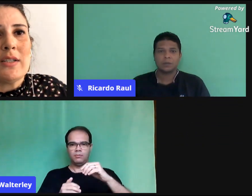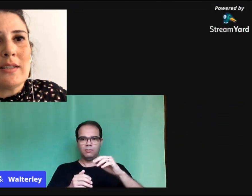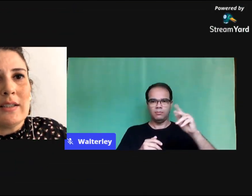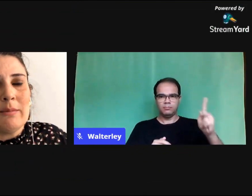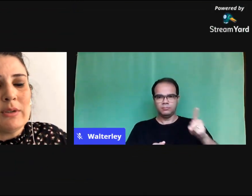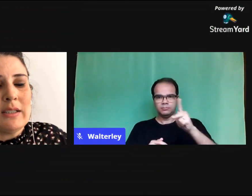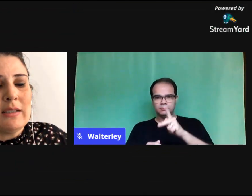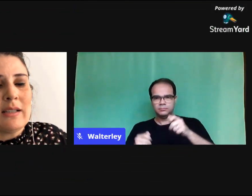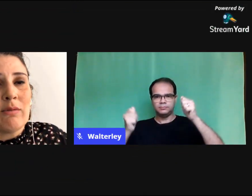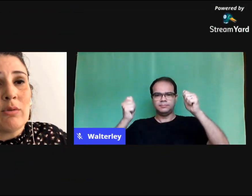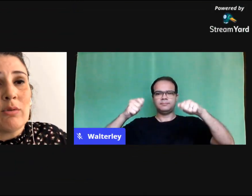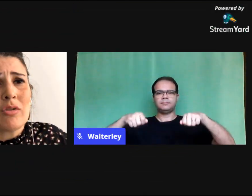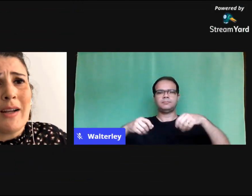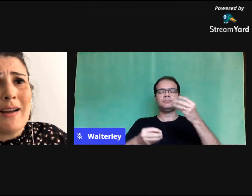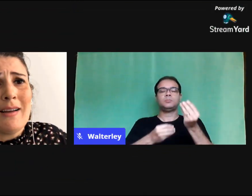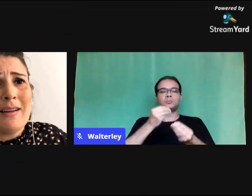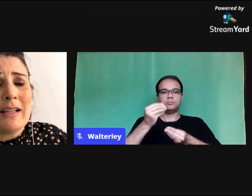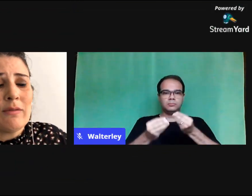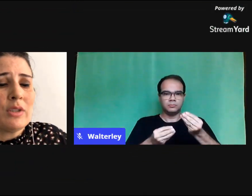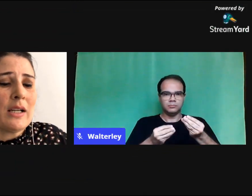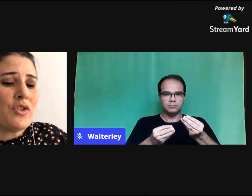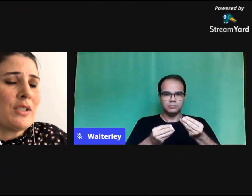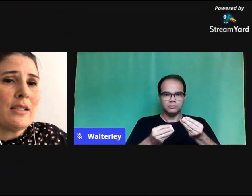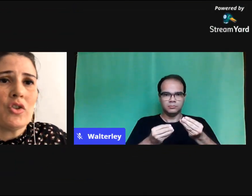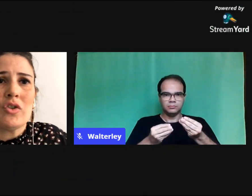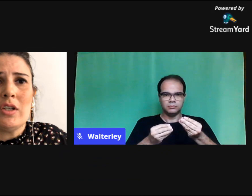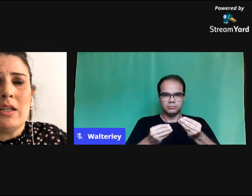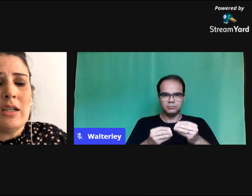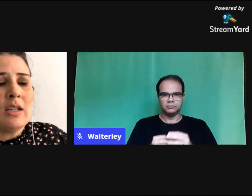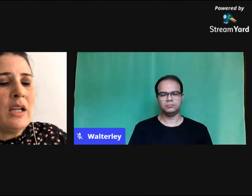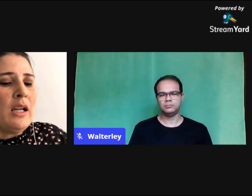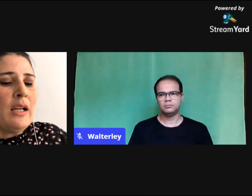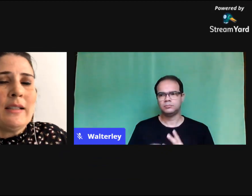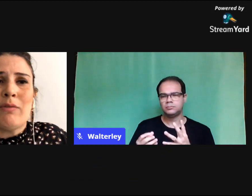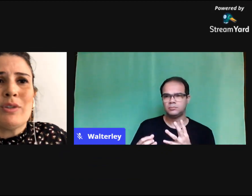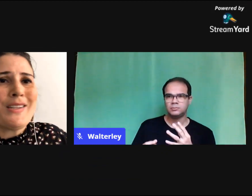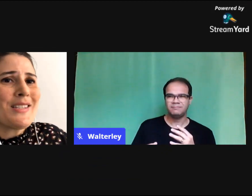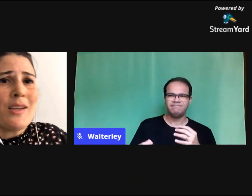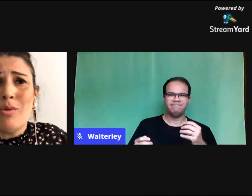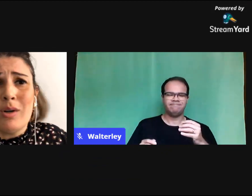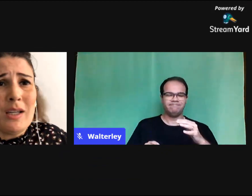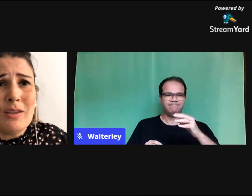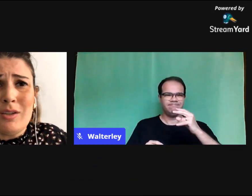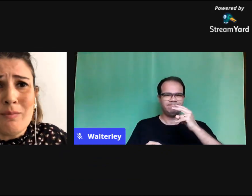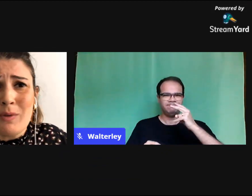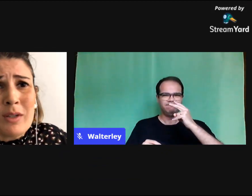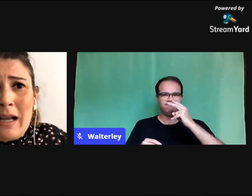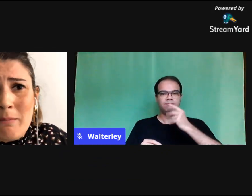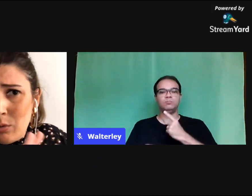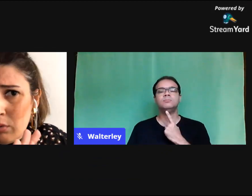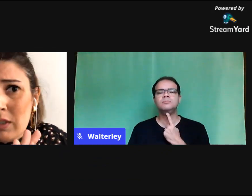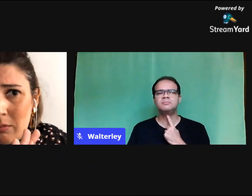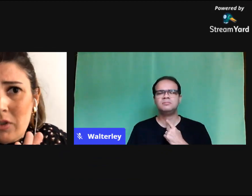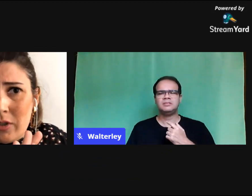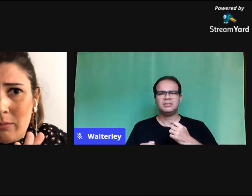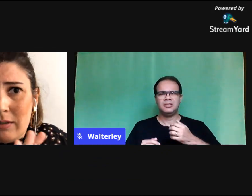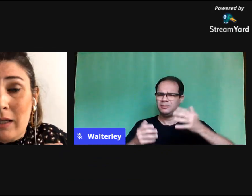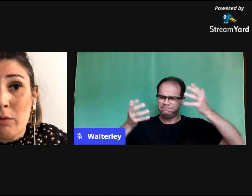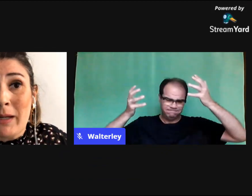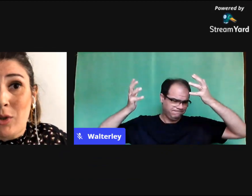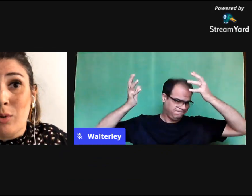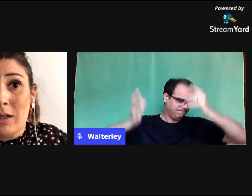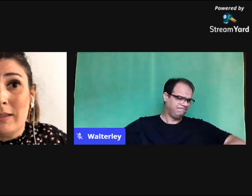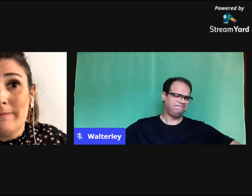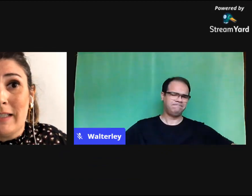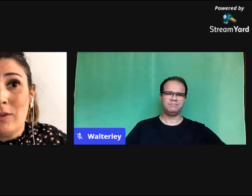Bate aquele desânimo, dá vontade de chorar, dá vontade de desistir, dá vontade de sair correndo e quando acabar tudo você me chama,